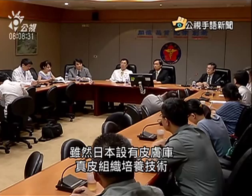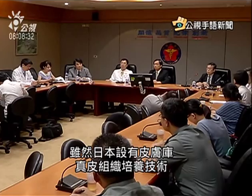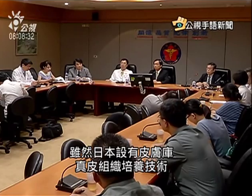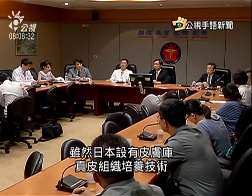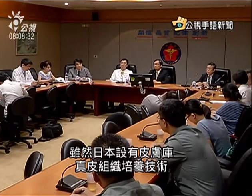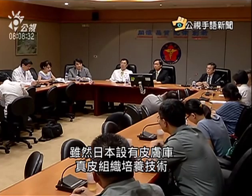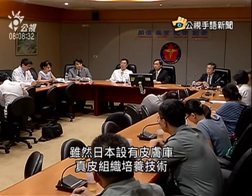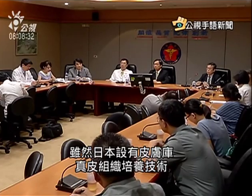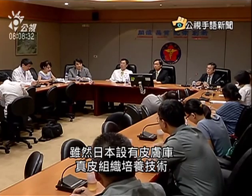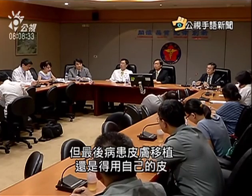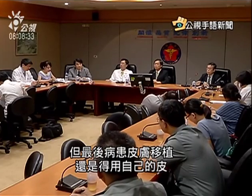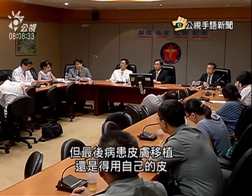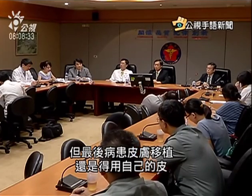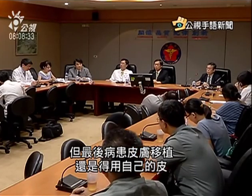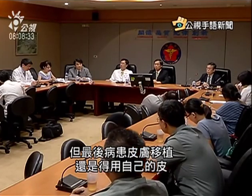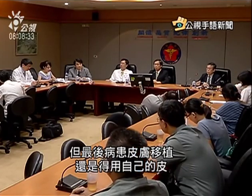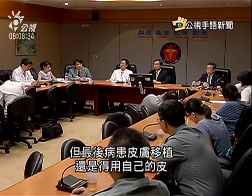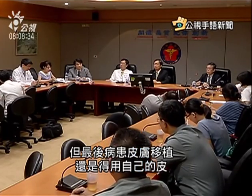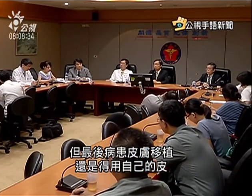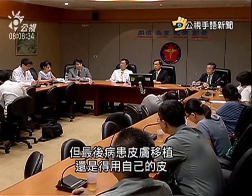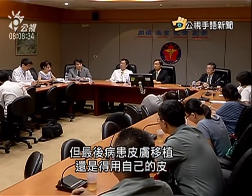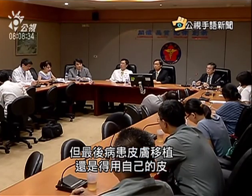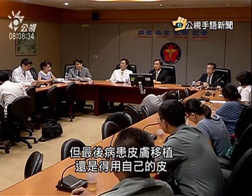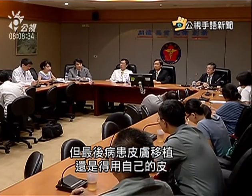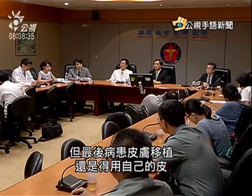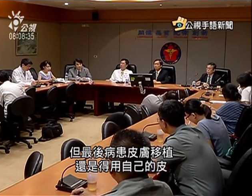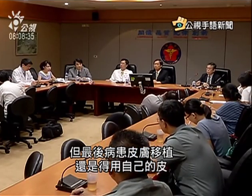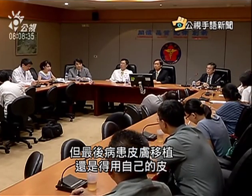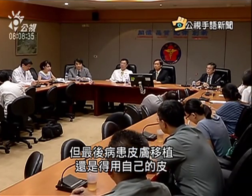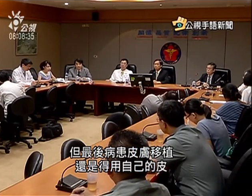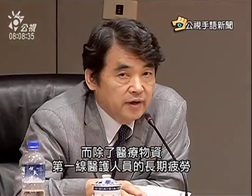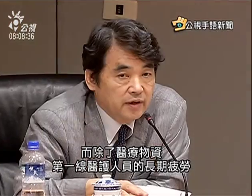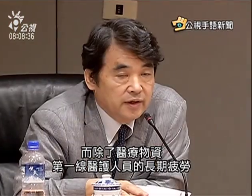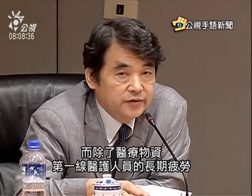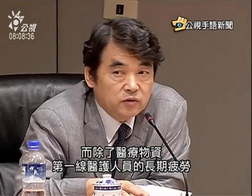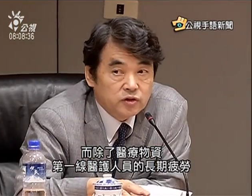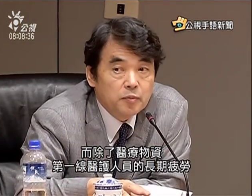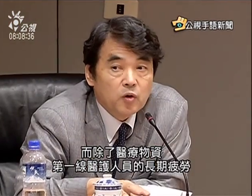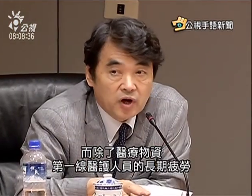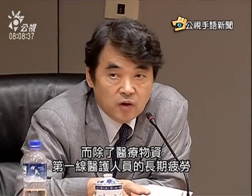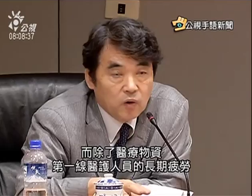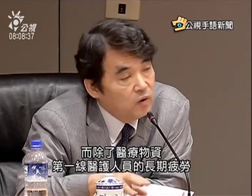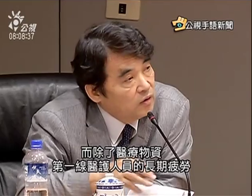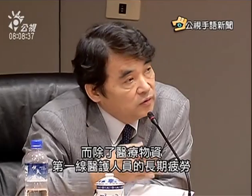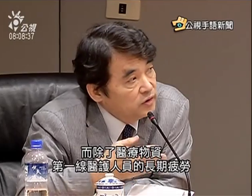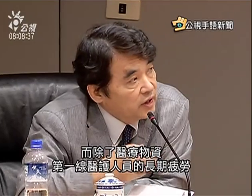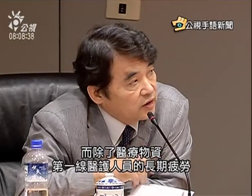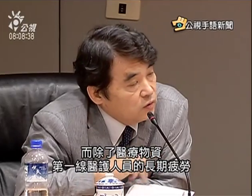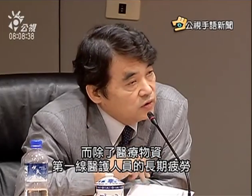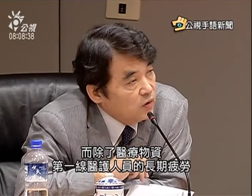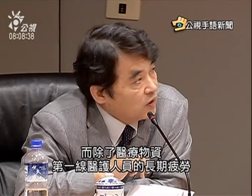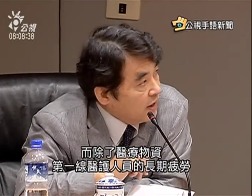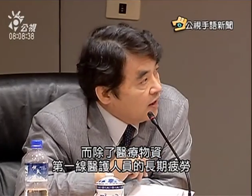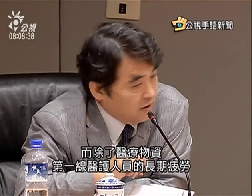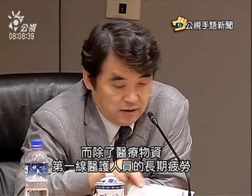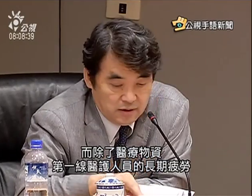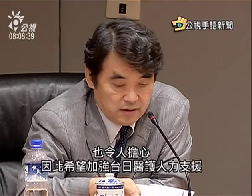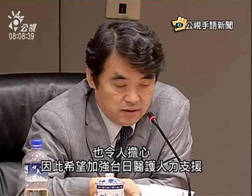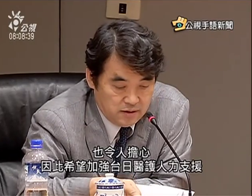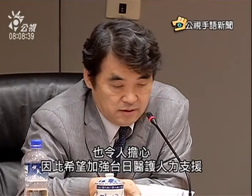养技术，但最后病患皮肤移植还是得用自己的皮。而除了医疗物资，第一线医护人员的长期疲劳也令人担心，